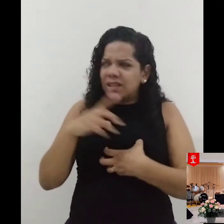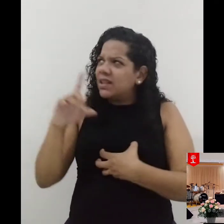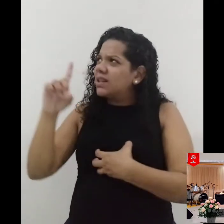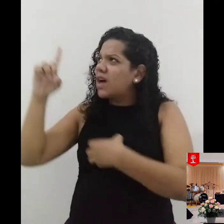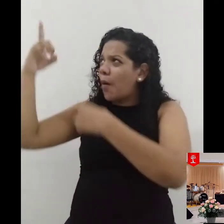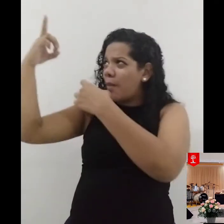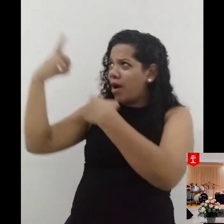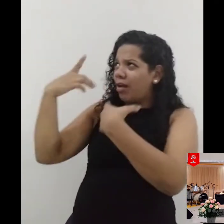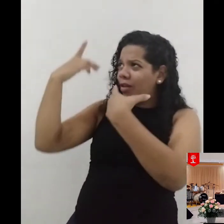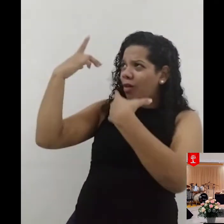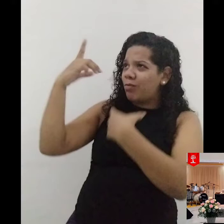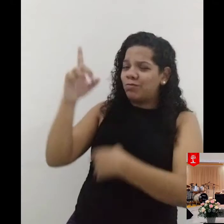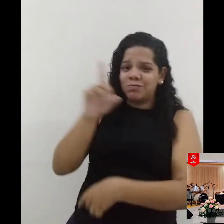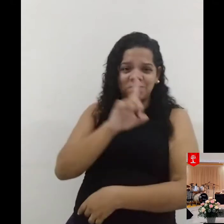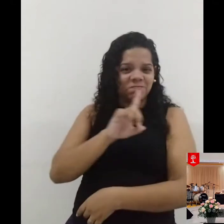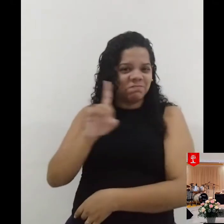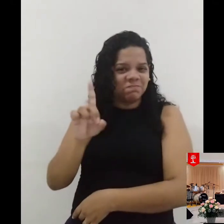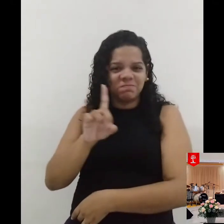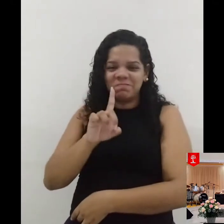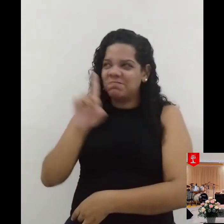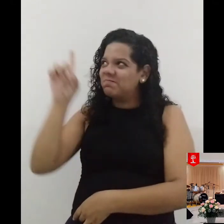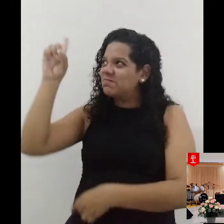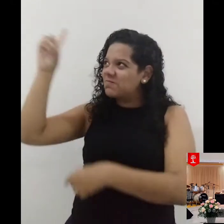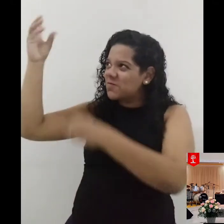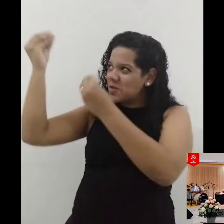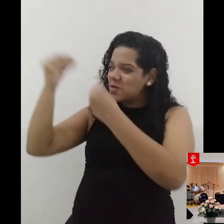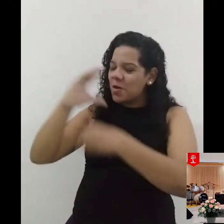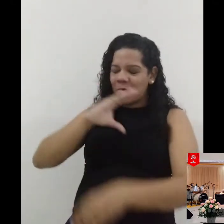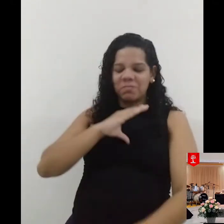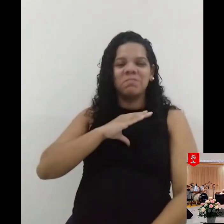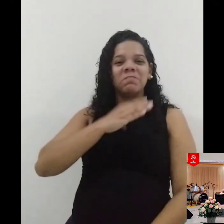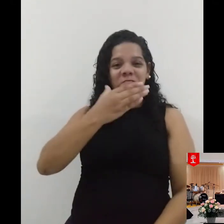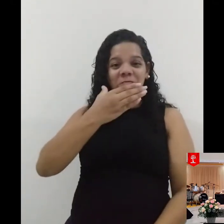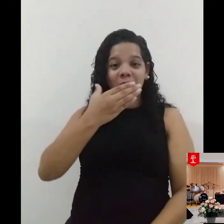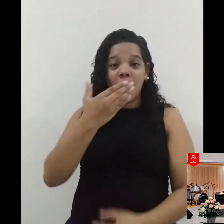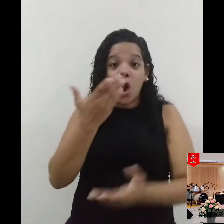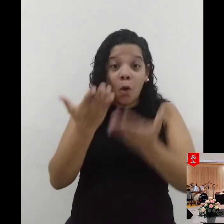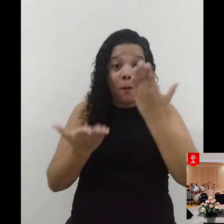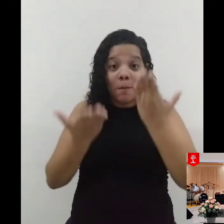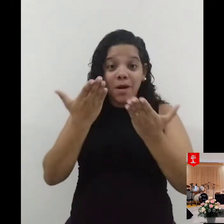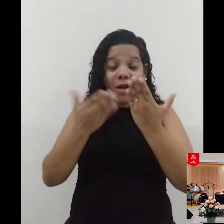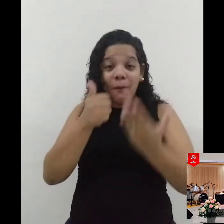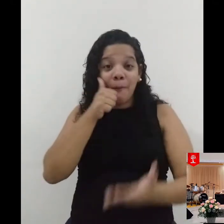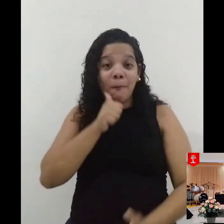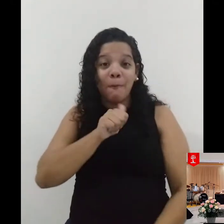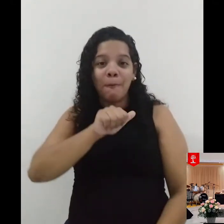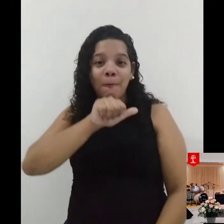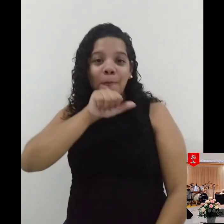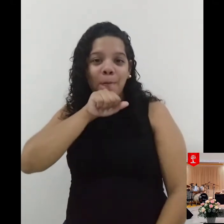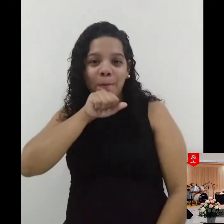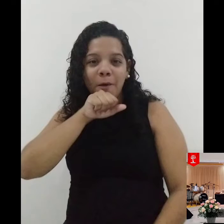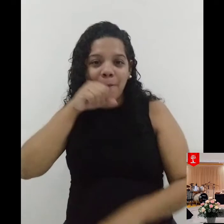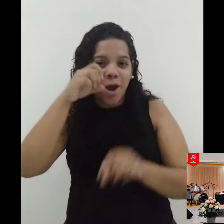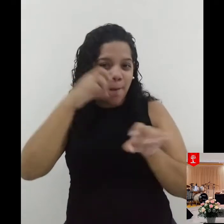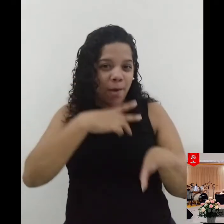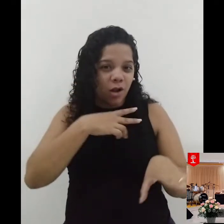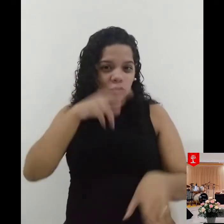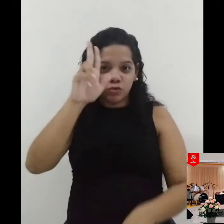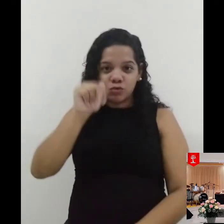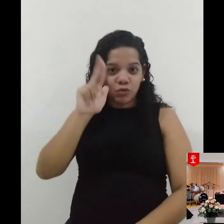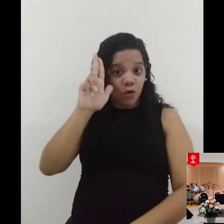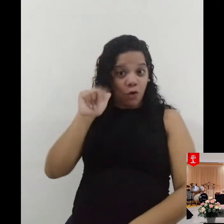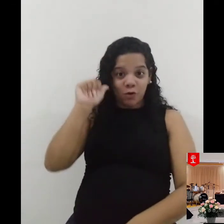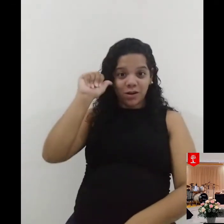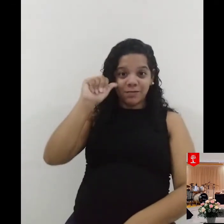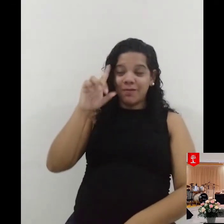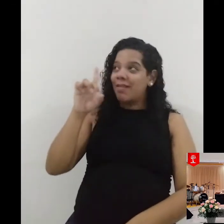se esqueceu, você insistiu, você mudou a minha